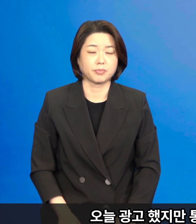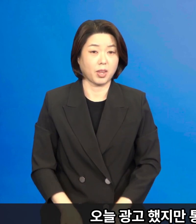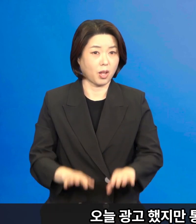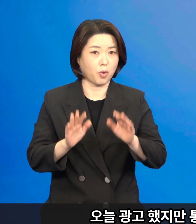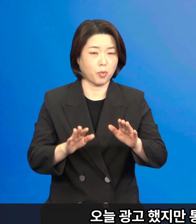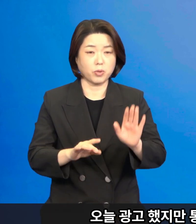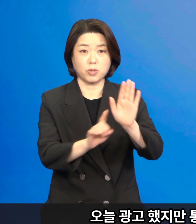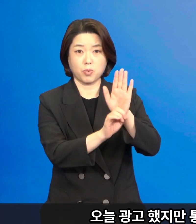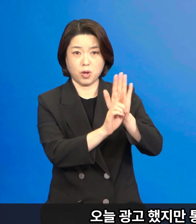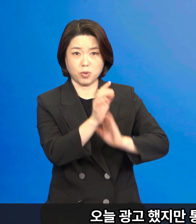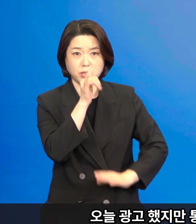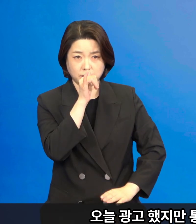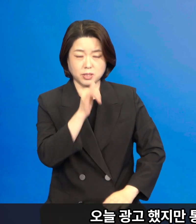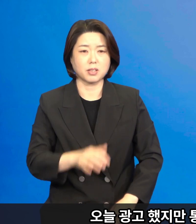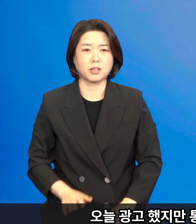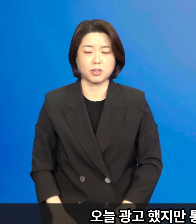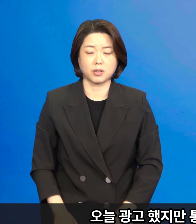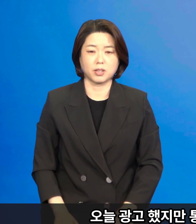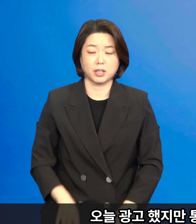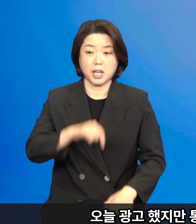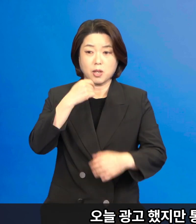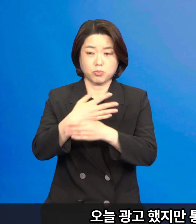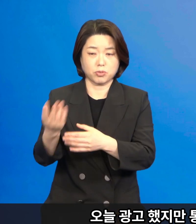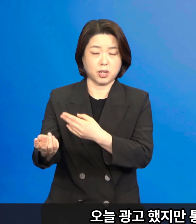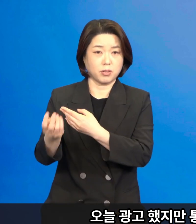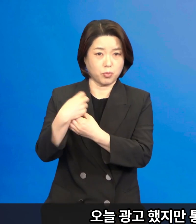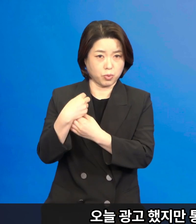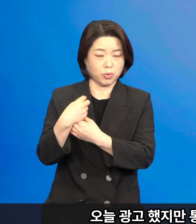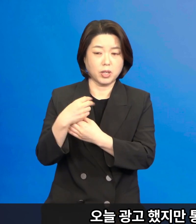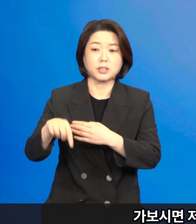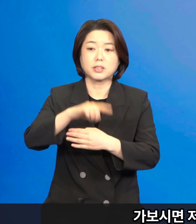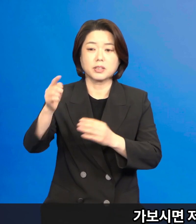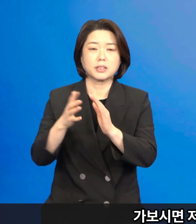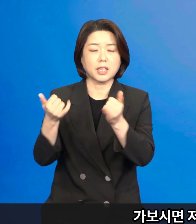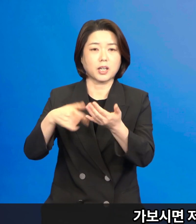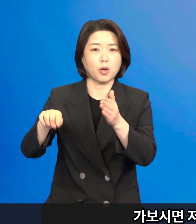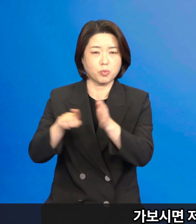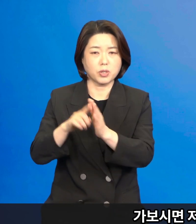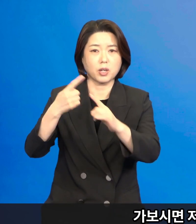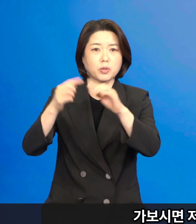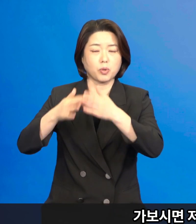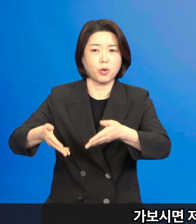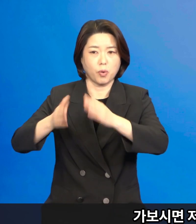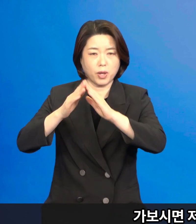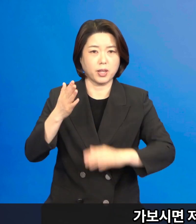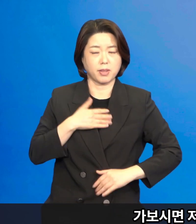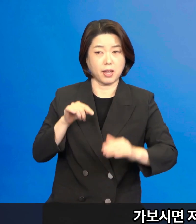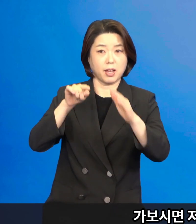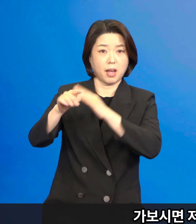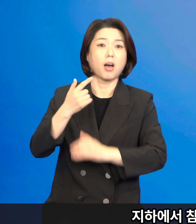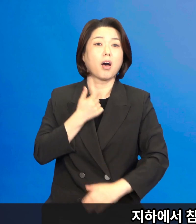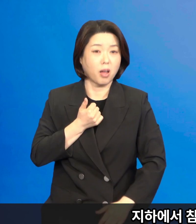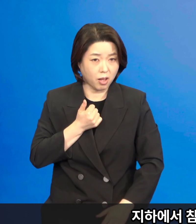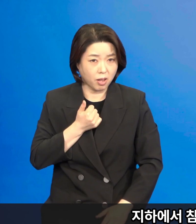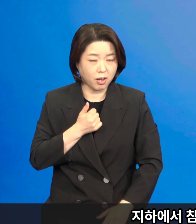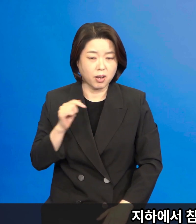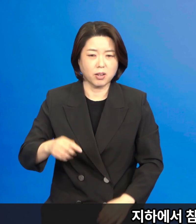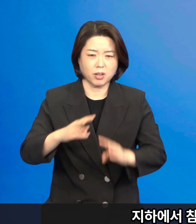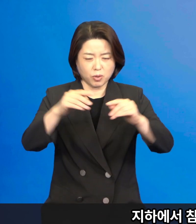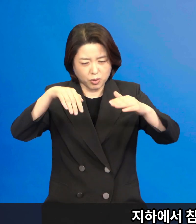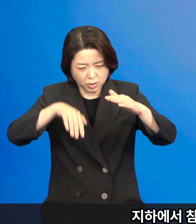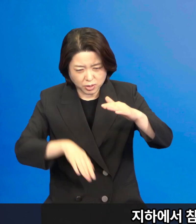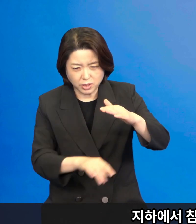오늘 광고했지만 통일민 교회들이 개척이 됐어요. 가보시면 저도 가봤어요. 지난번에 지하에서